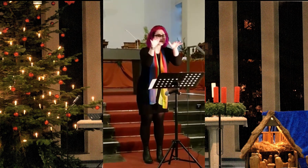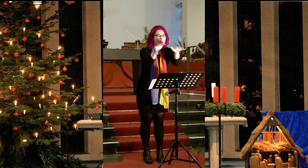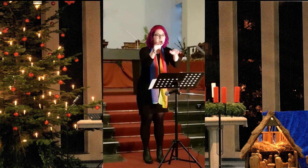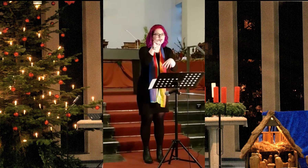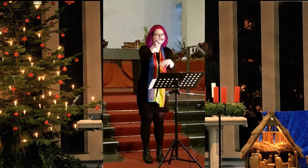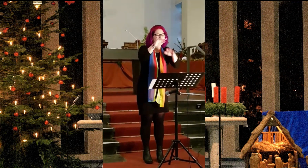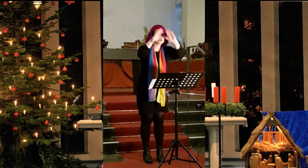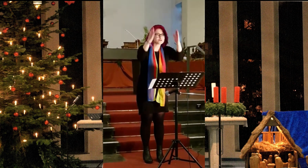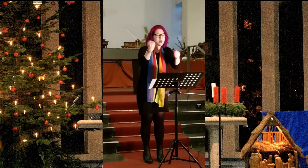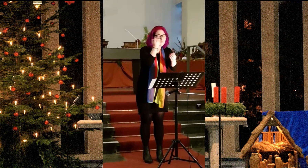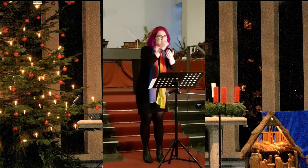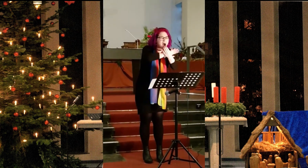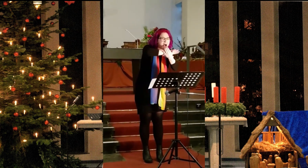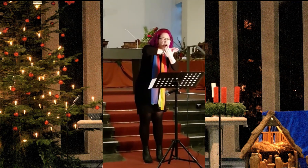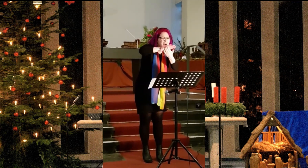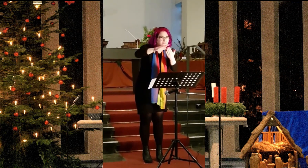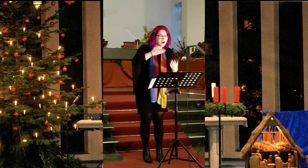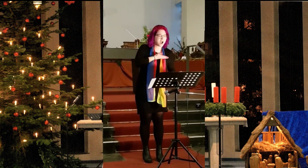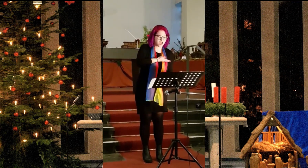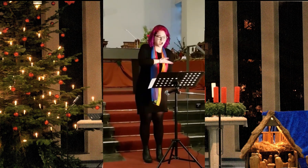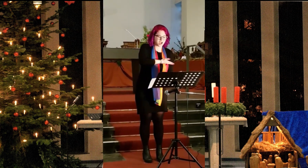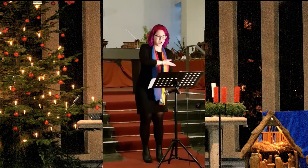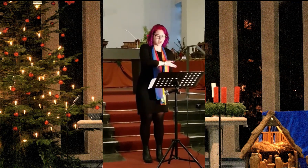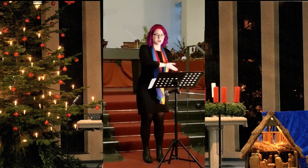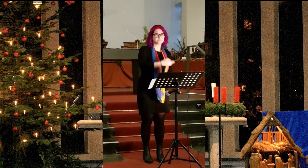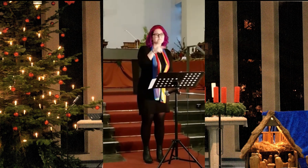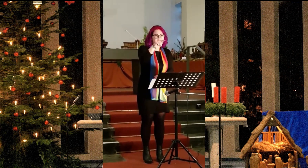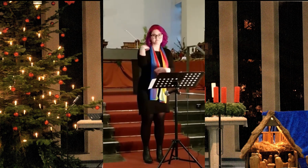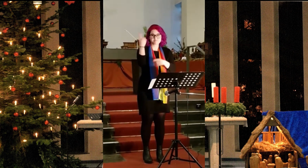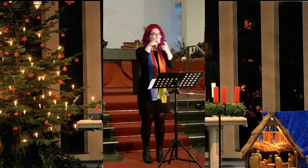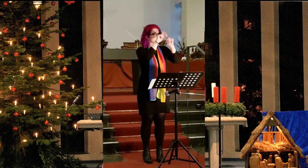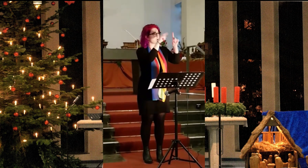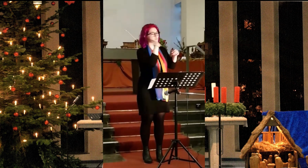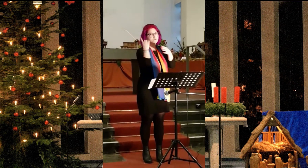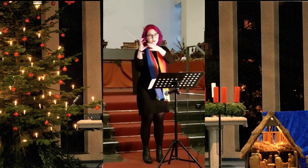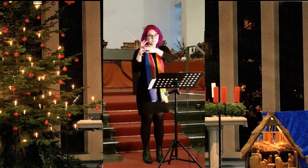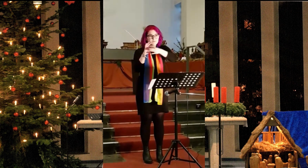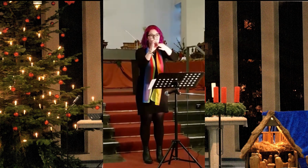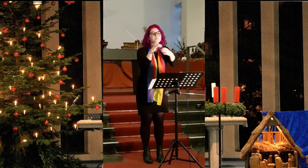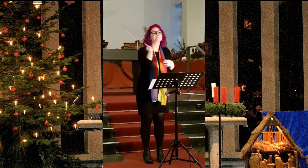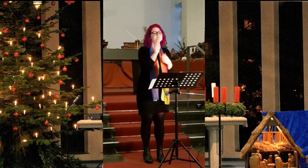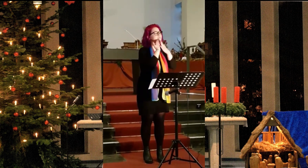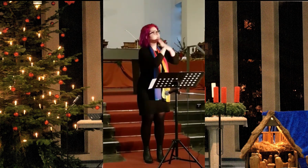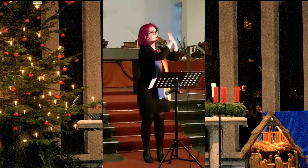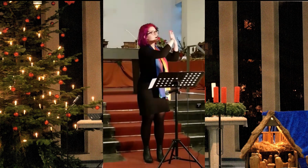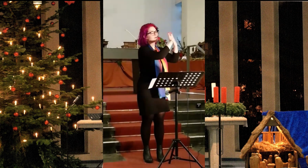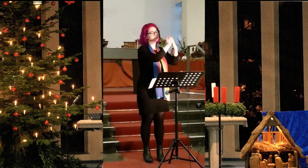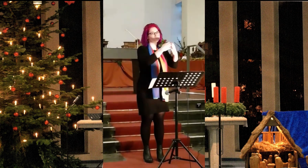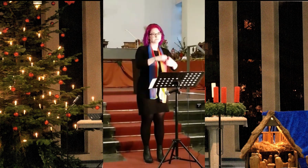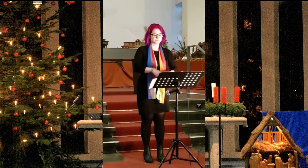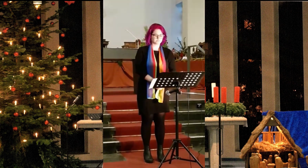Stern über Bethlehem, wir sind am Ziel, denn dieser arme Stall birgt doch so viel. Du hast